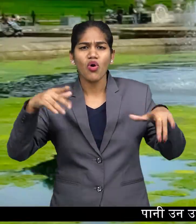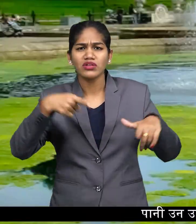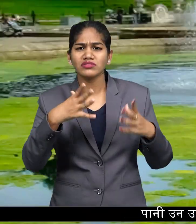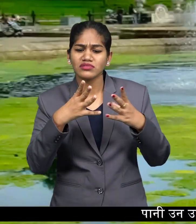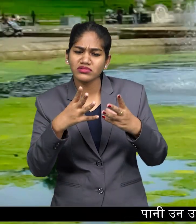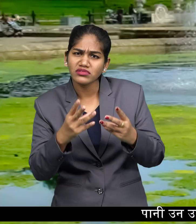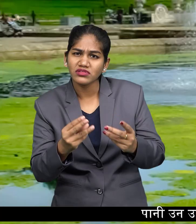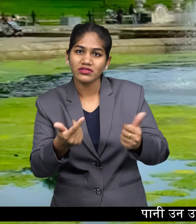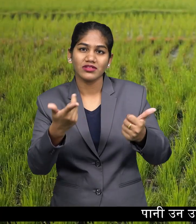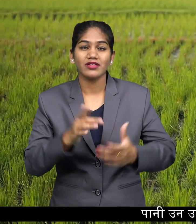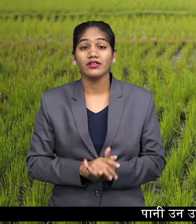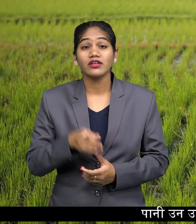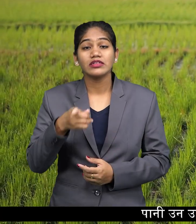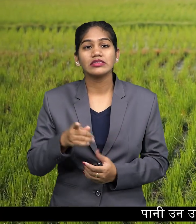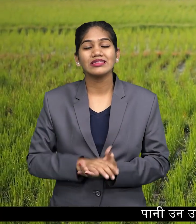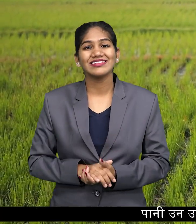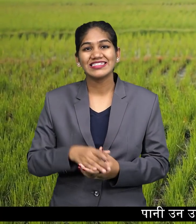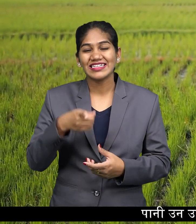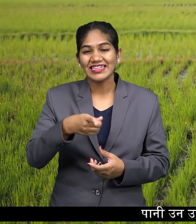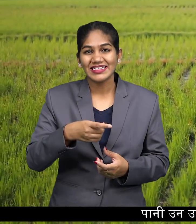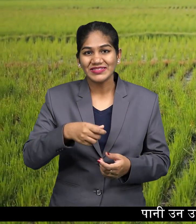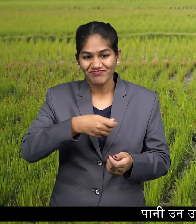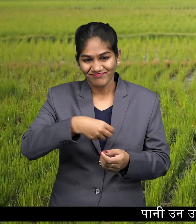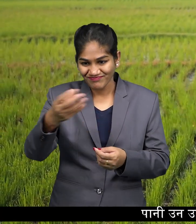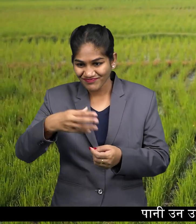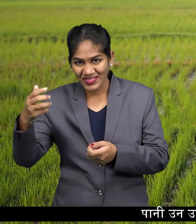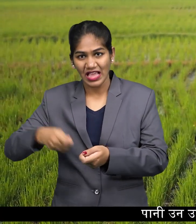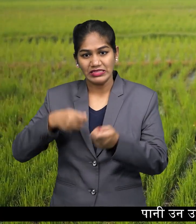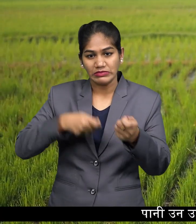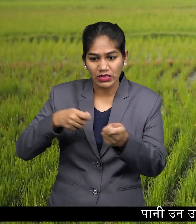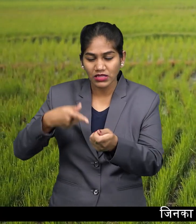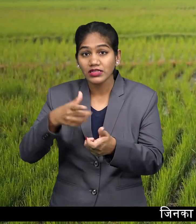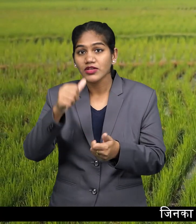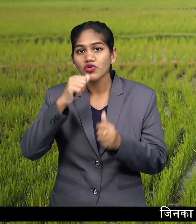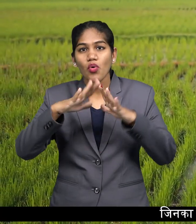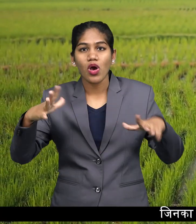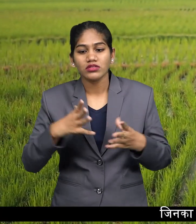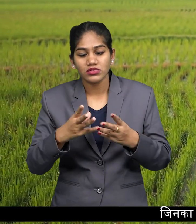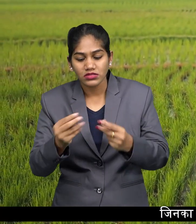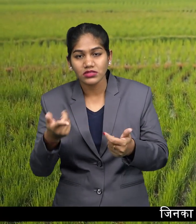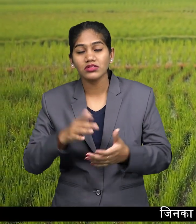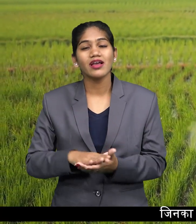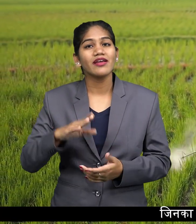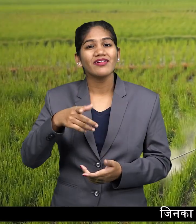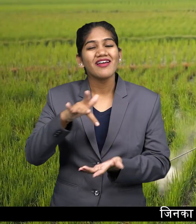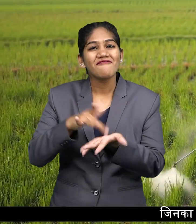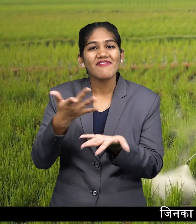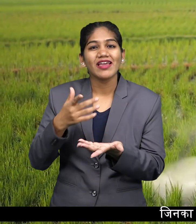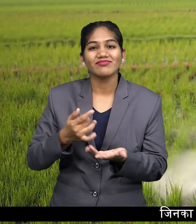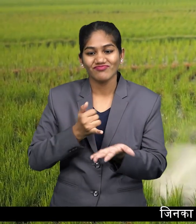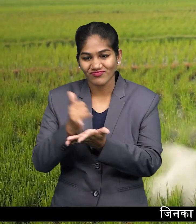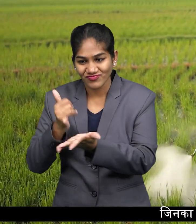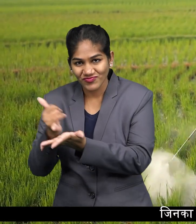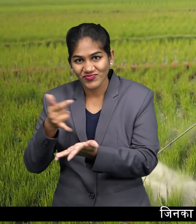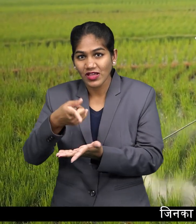पहला, पानी उन उर्वरकों और कीटनाशकों को घोल देता है जिनका उपयोग हम अपने खेतों में करते